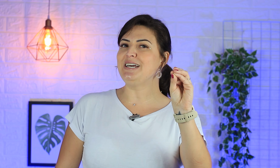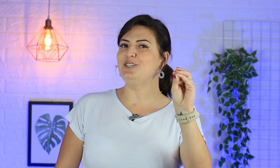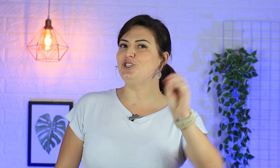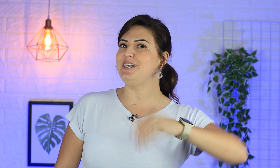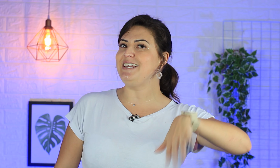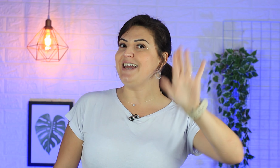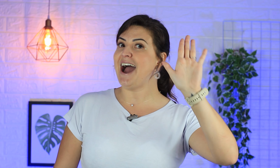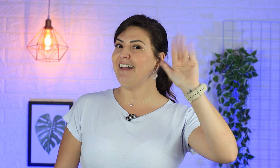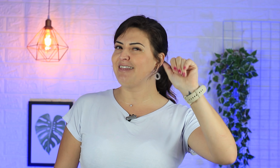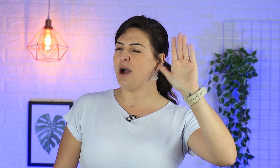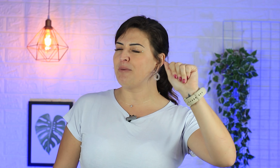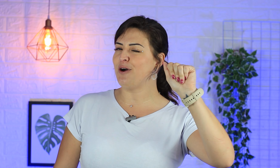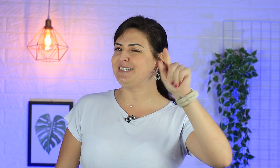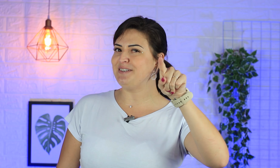grande e até a próxima!